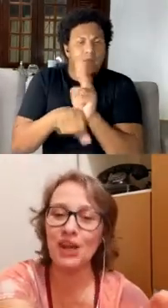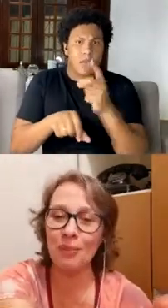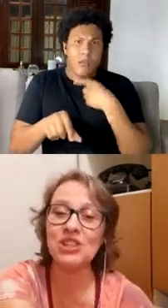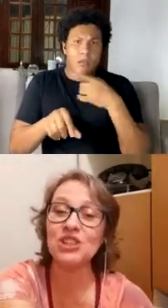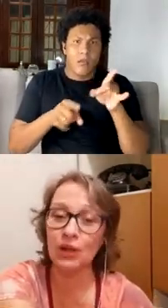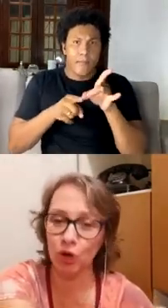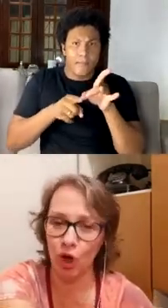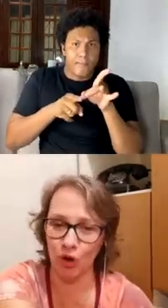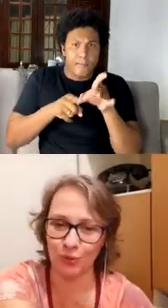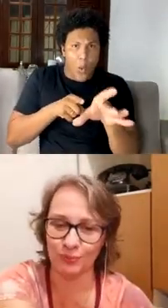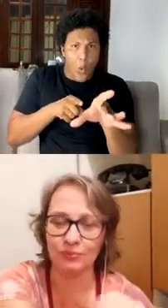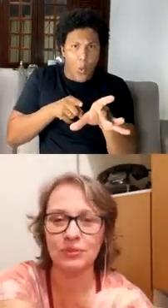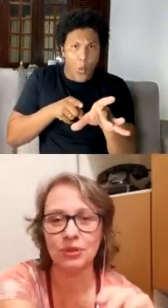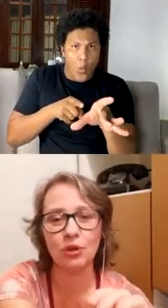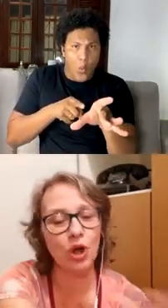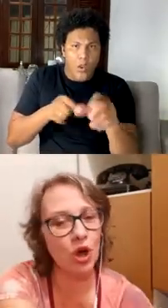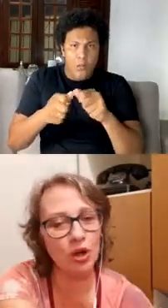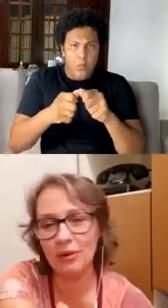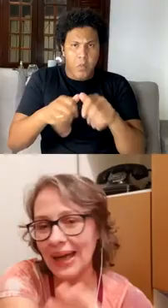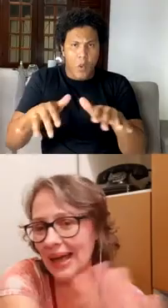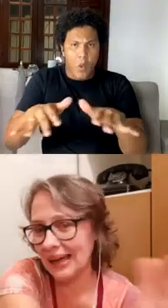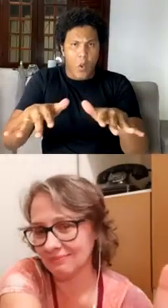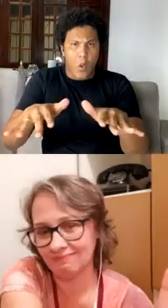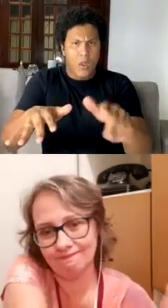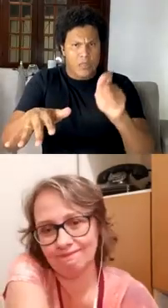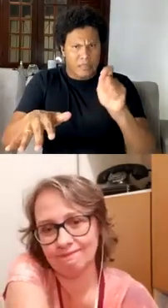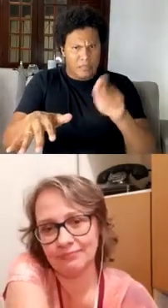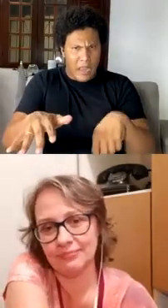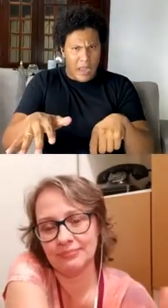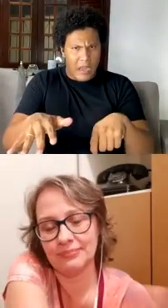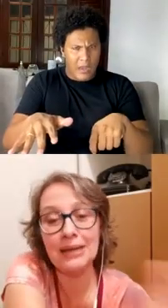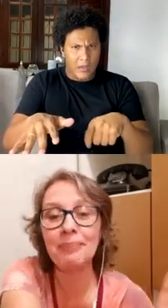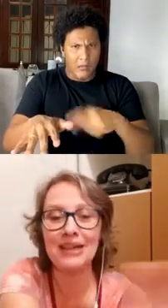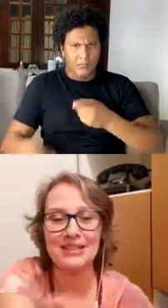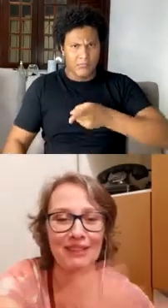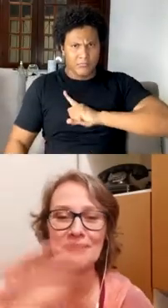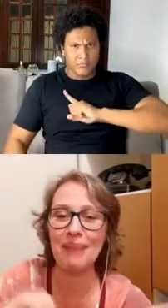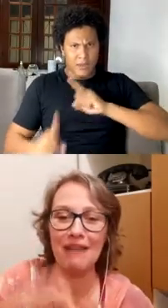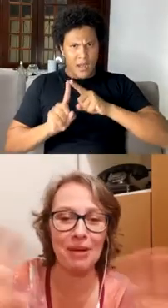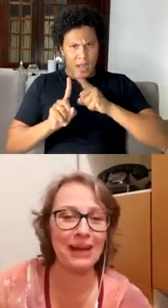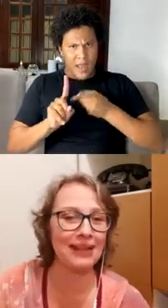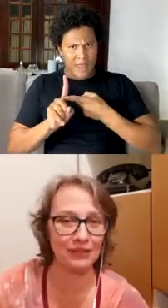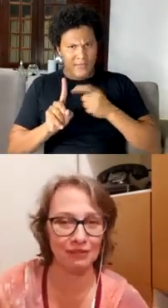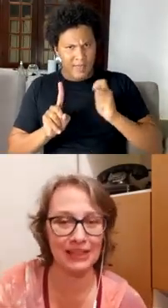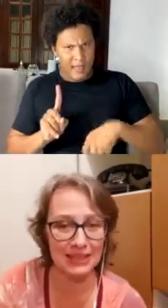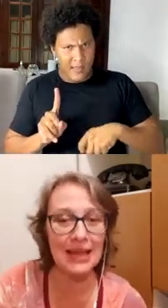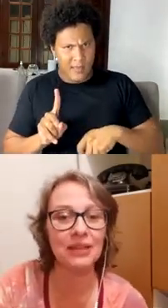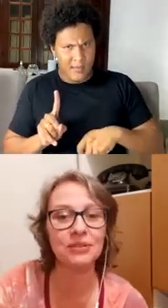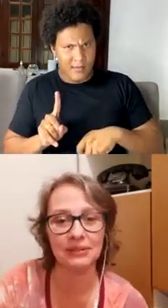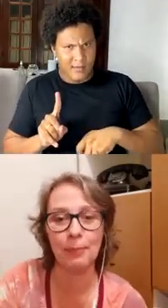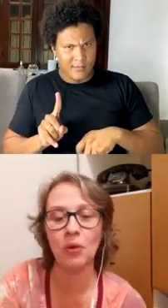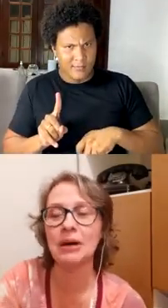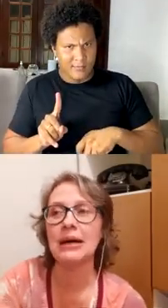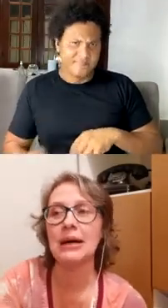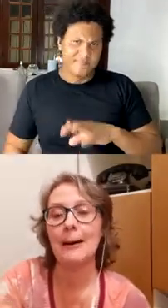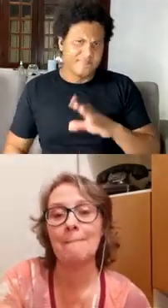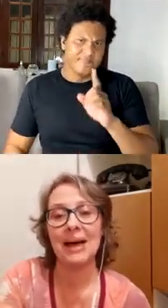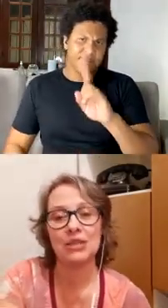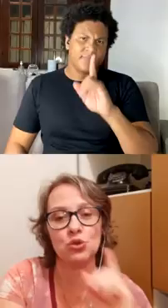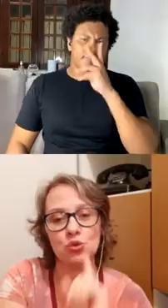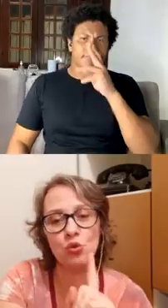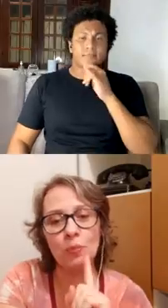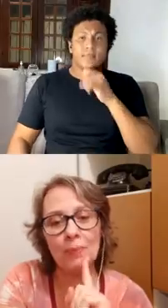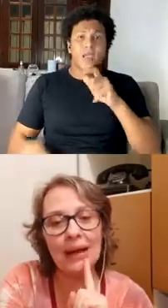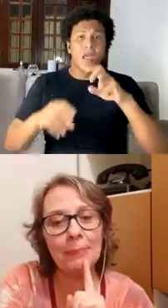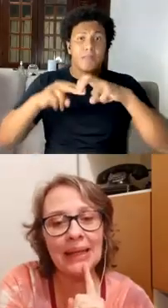Piscina geralmente tem cloro. Cloro é limpeza. Vai limpar, vai matar, não vai dar certo, tá bom?